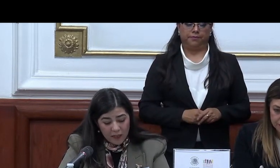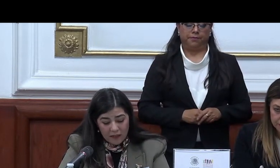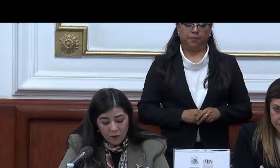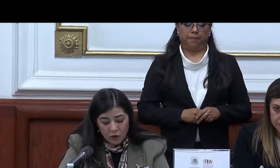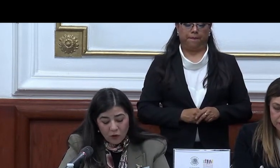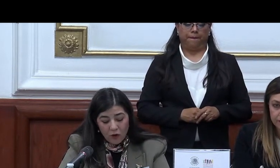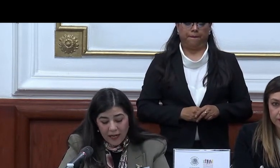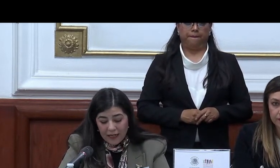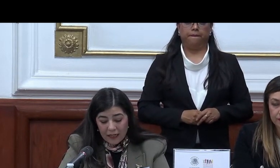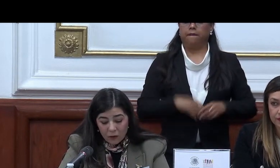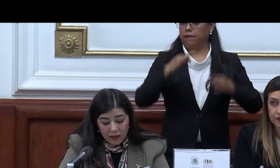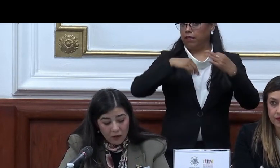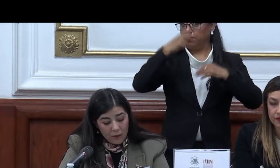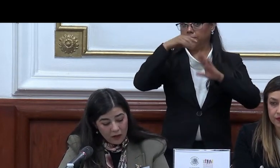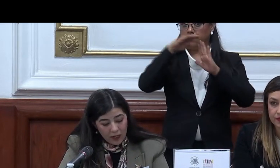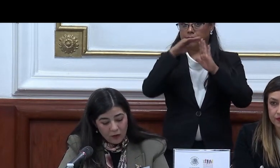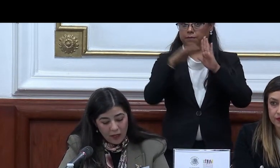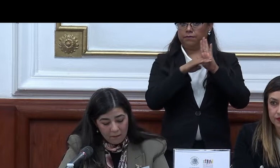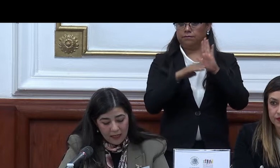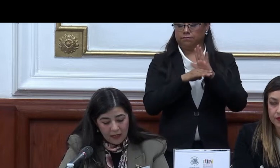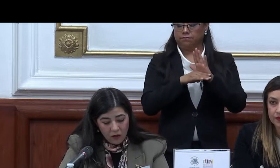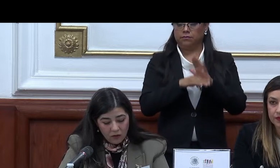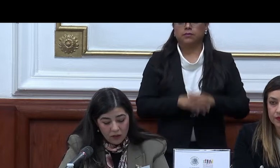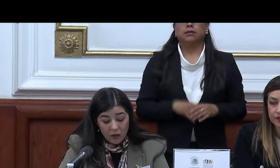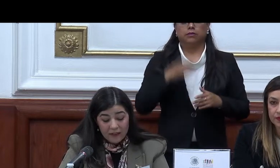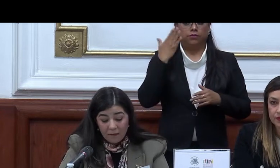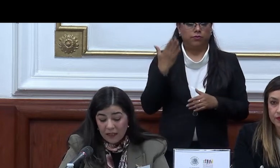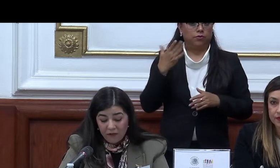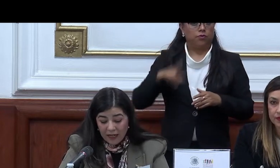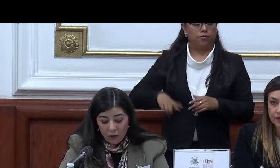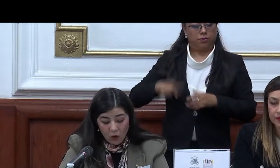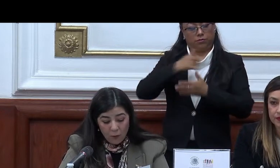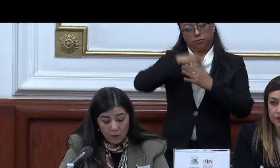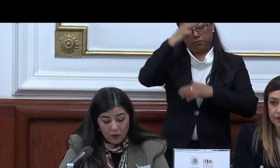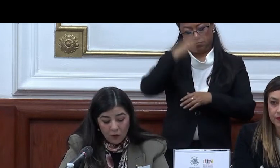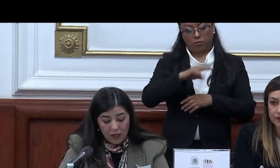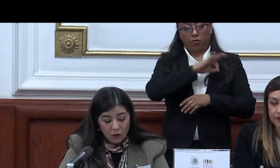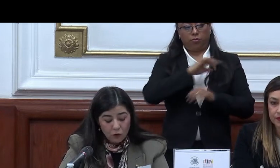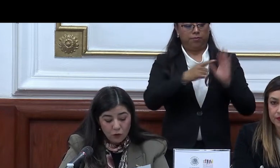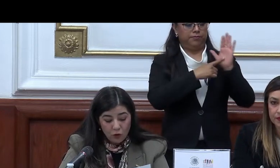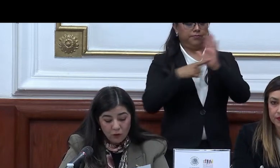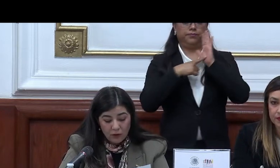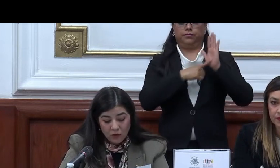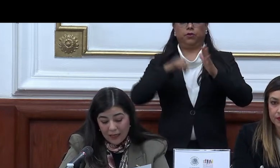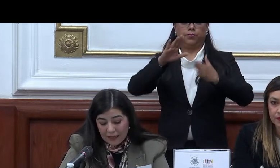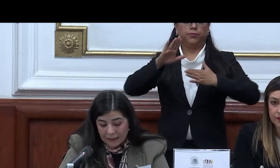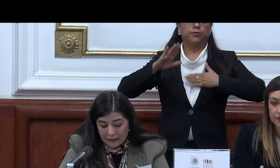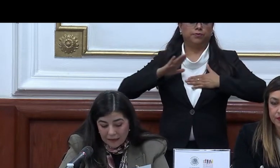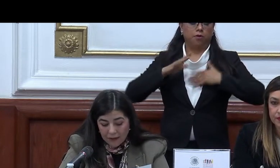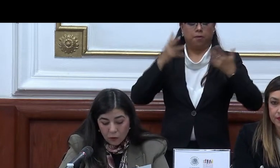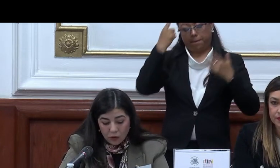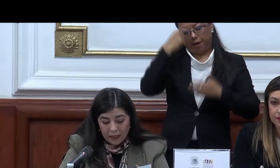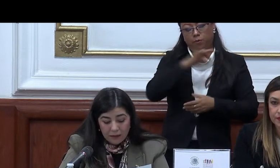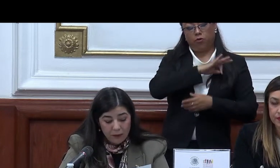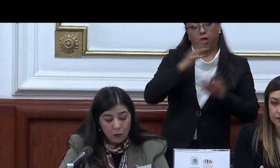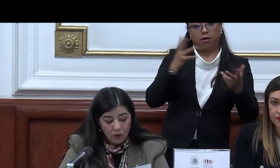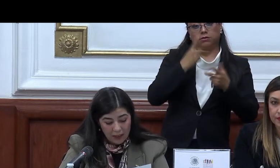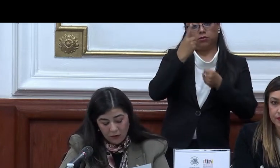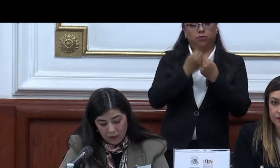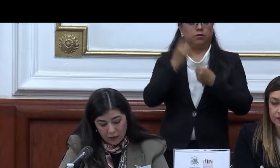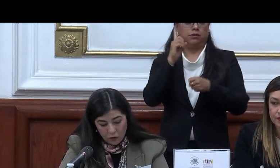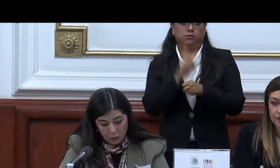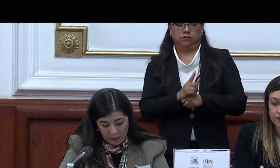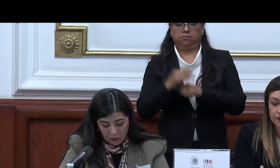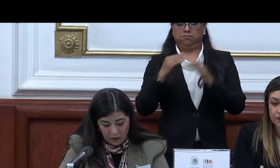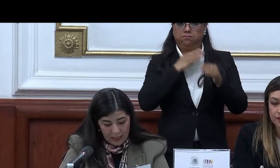Estos principios no solo guían el actuar del gobierno de la Ciudad de México, sino que también reflejan un compromiso con la construcción de una sociedad equitativa, justa y respetuosa de